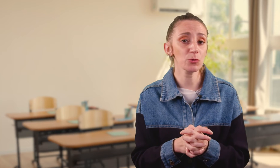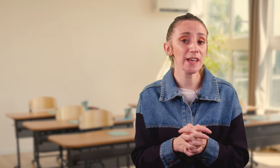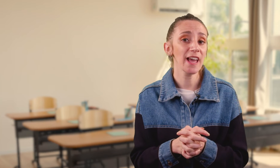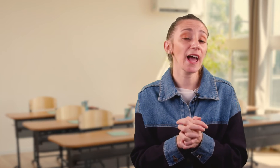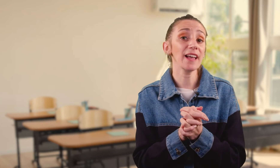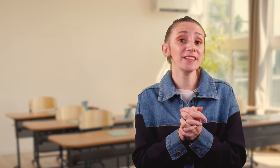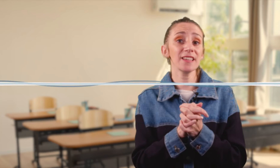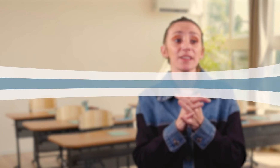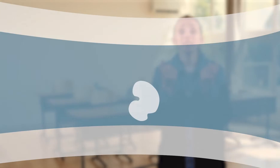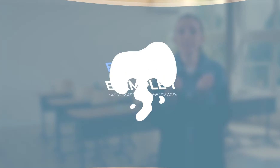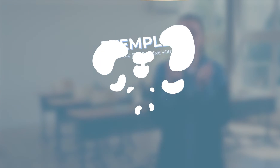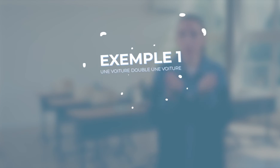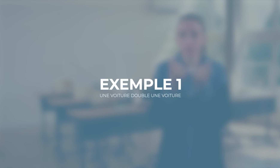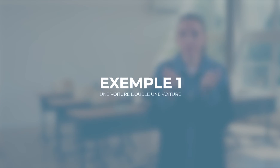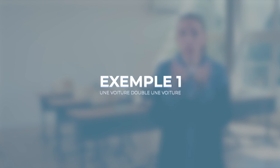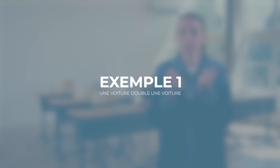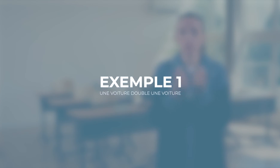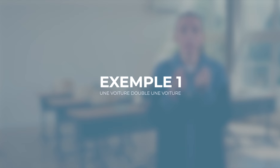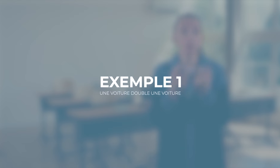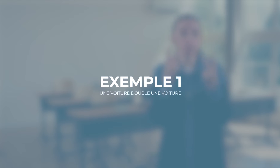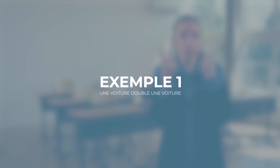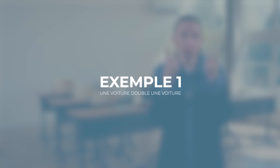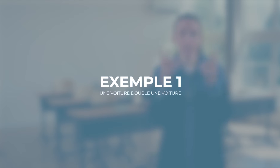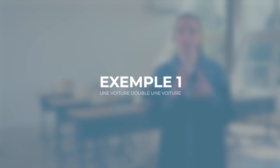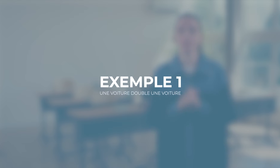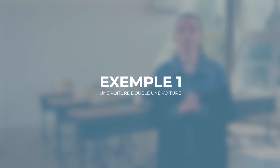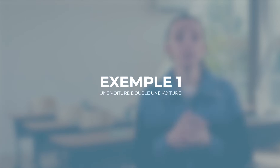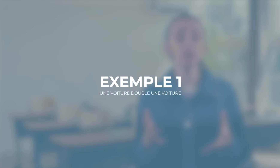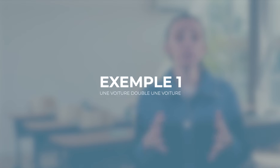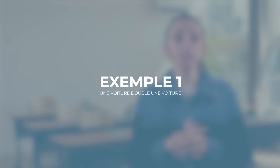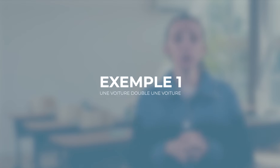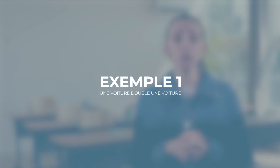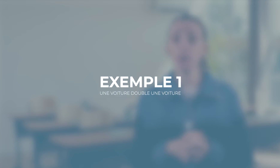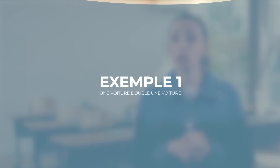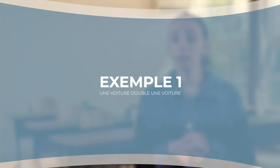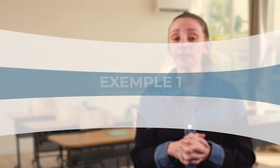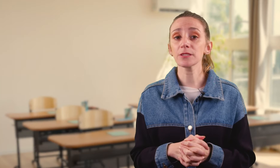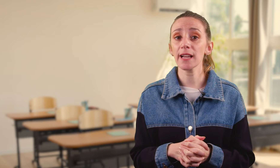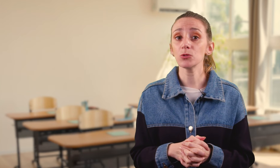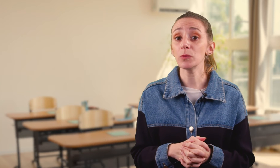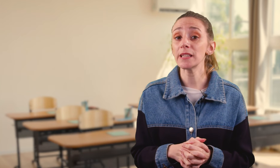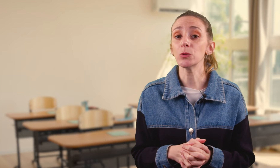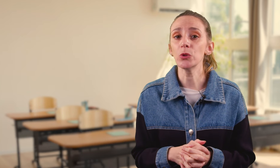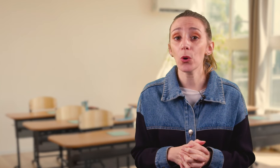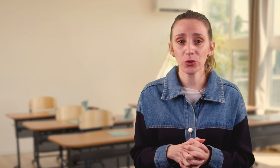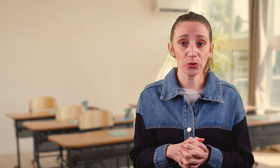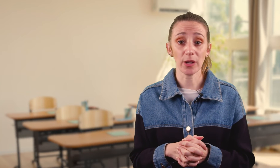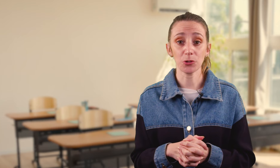donc à des exemples pour que ça soit plus visuel. Si je veux dire qu'une voiture est en train de doubler une autre